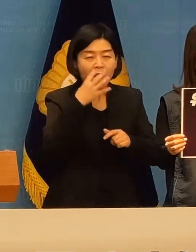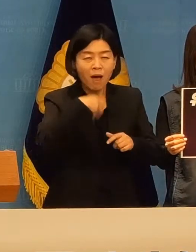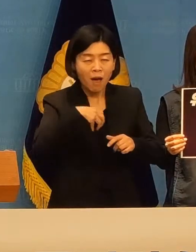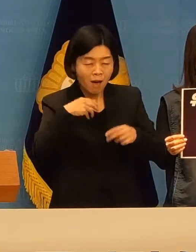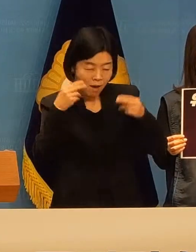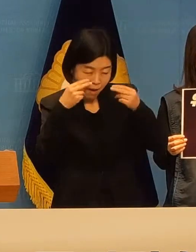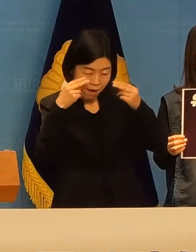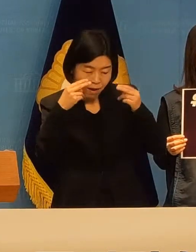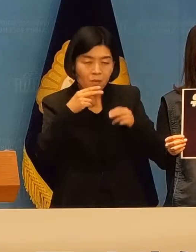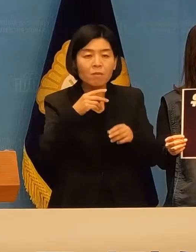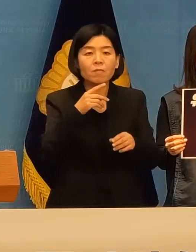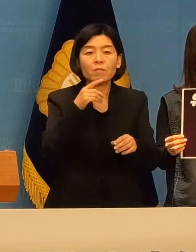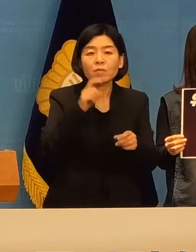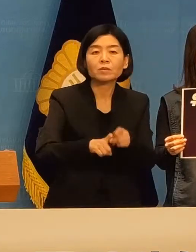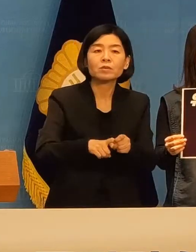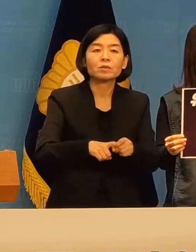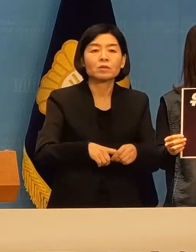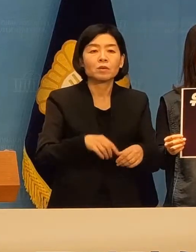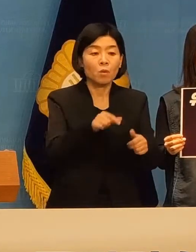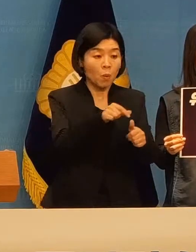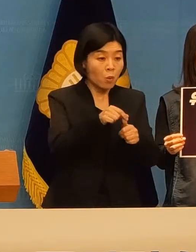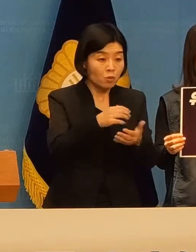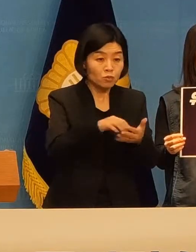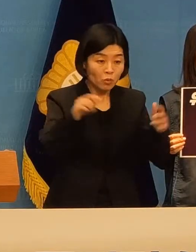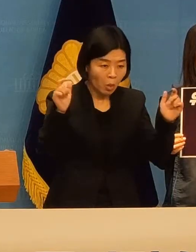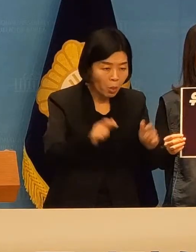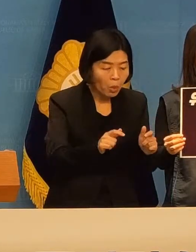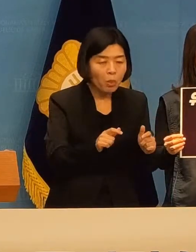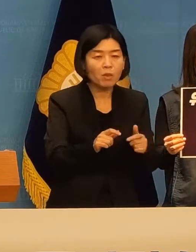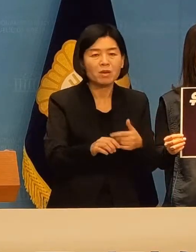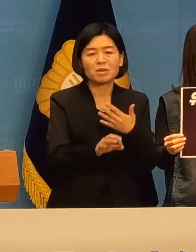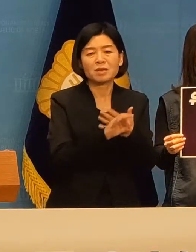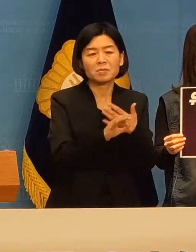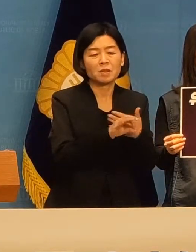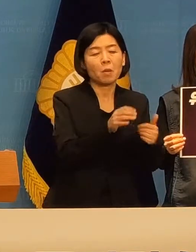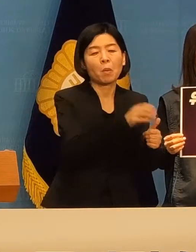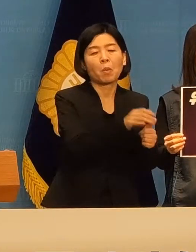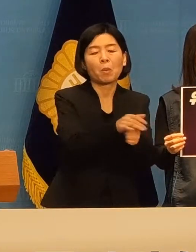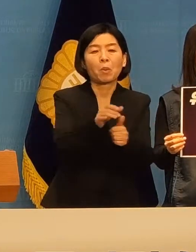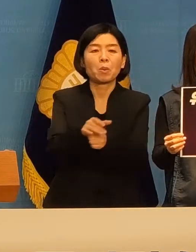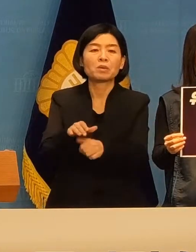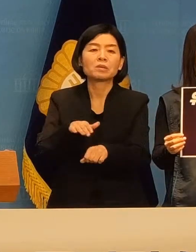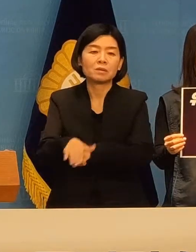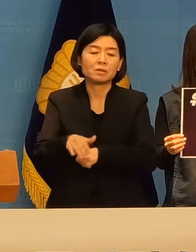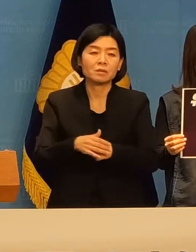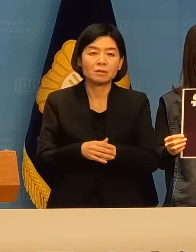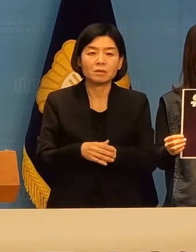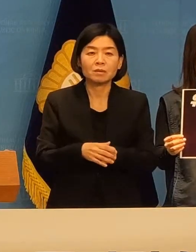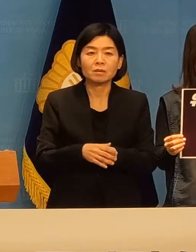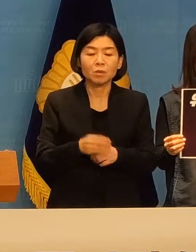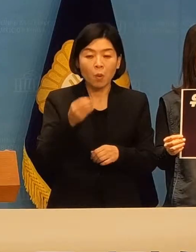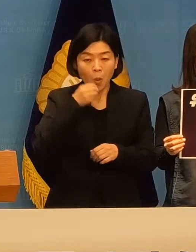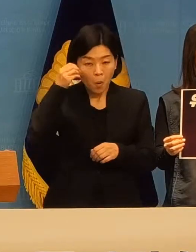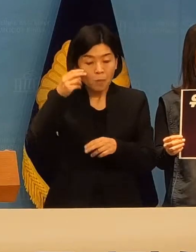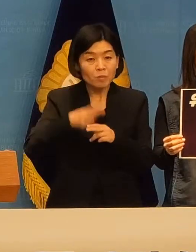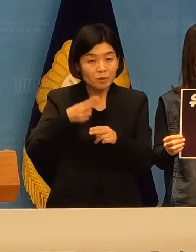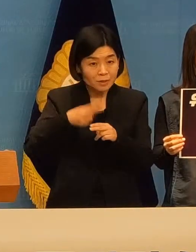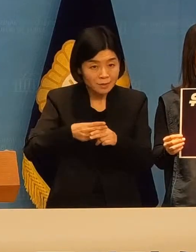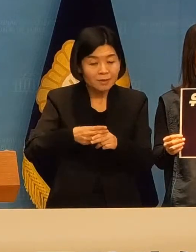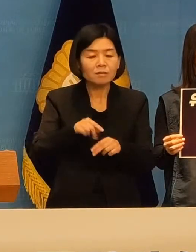낮은 일자리로 노동을 쥐어짜고 있는 것입니다. 업계 2위인 홈플러스는 투기자본에